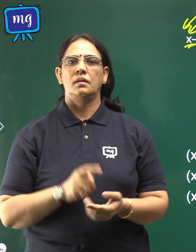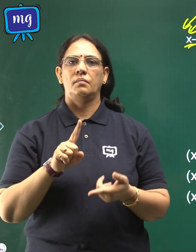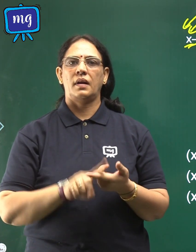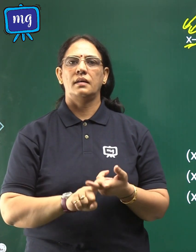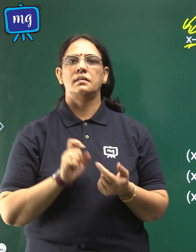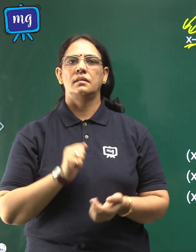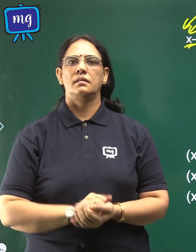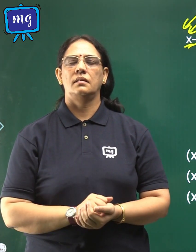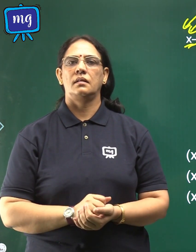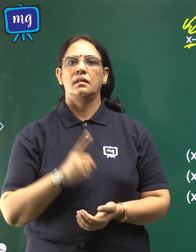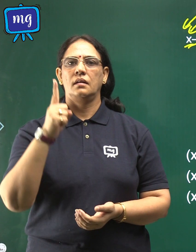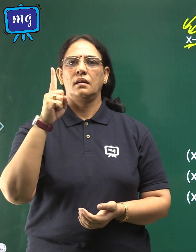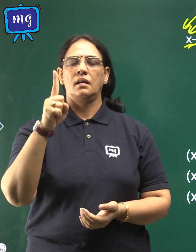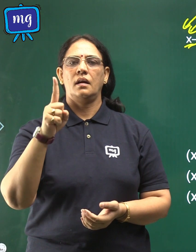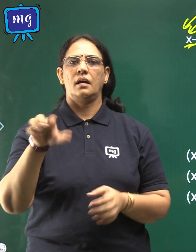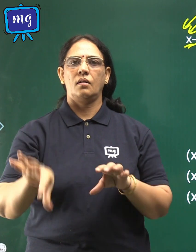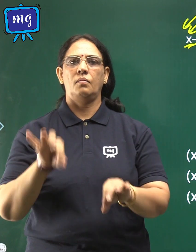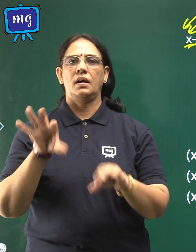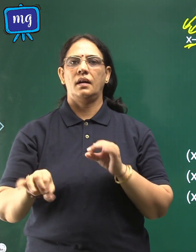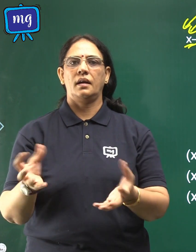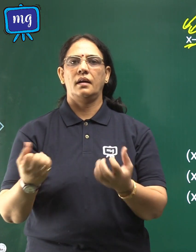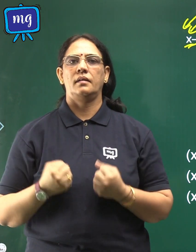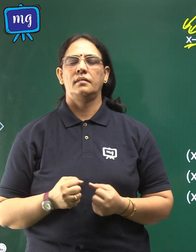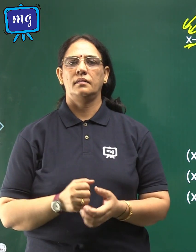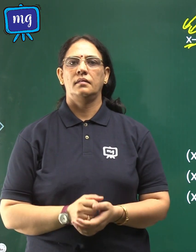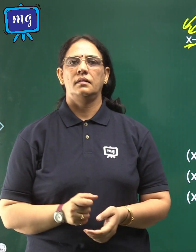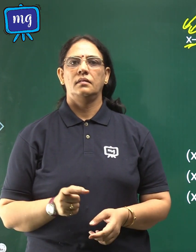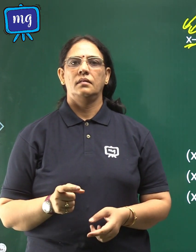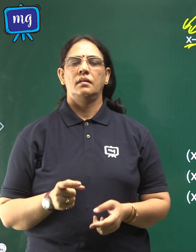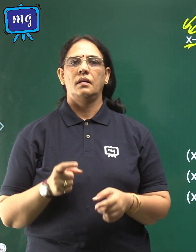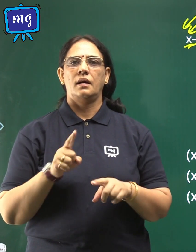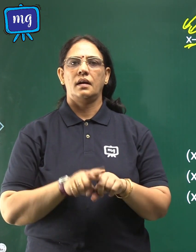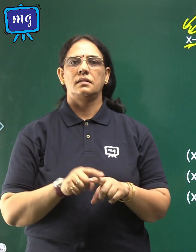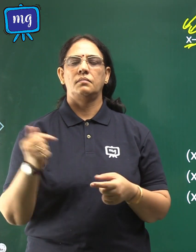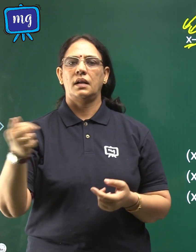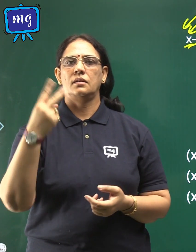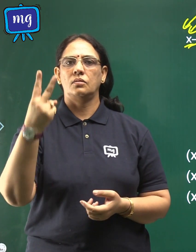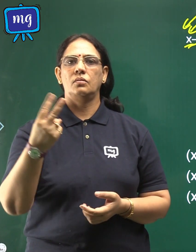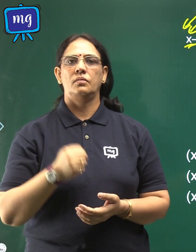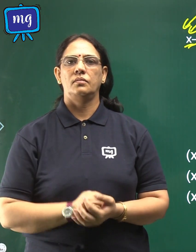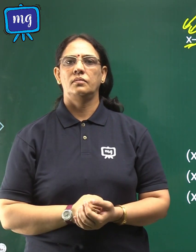प्लस एक कॉमन लेंगे एक्स माइनस दो,